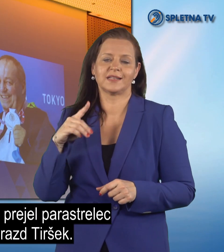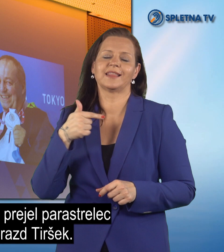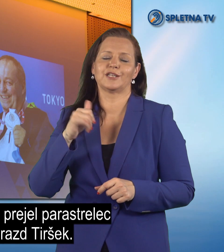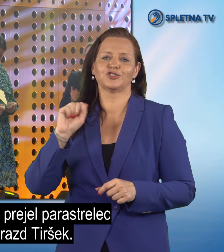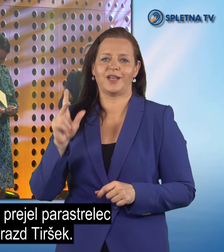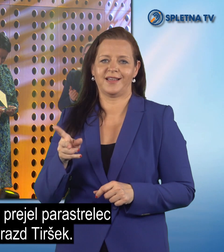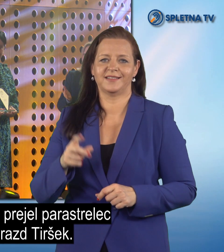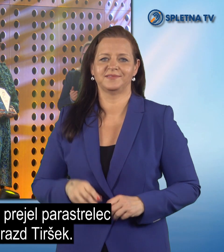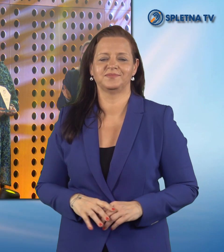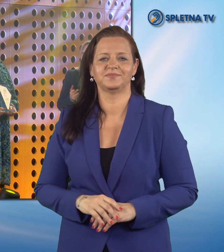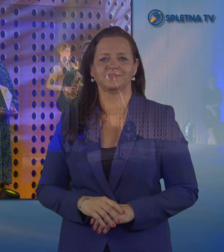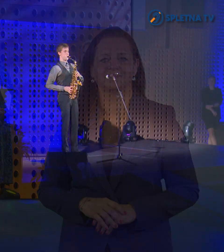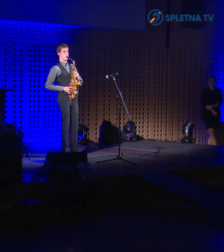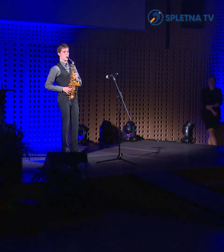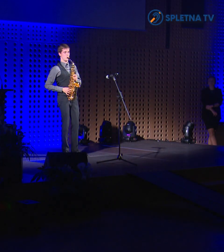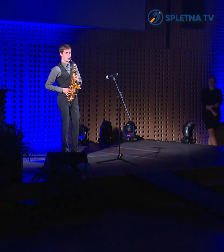Tiršek.